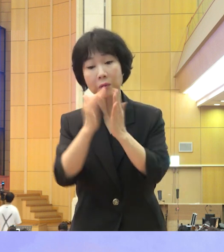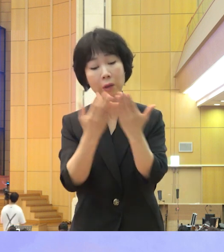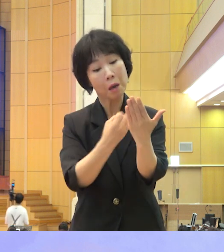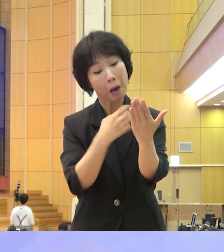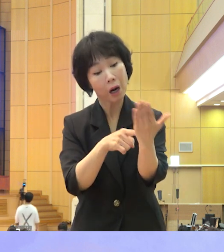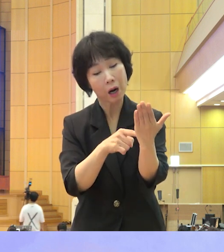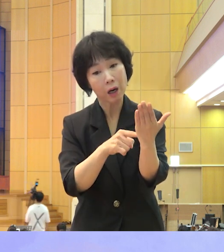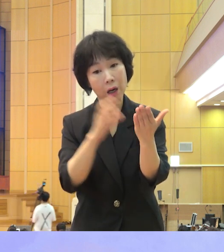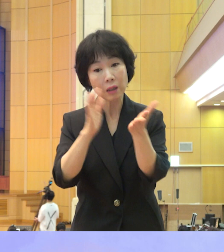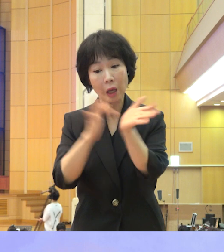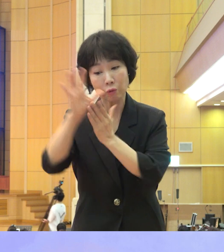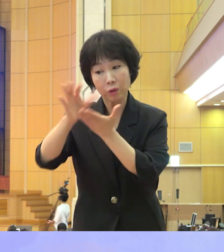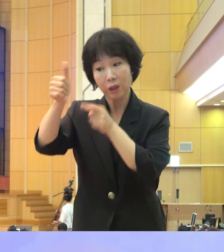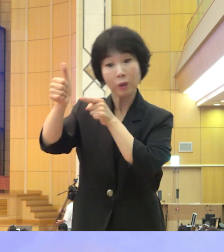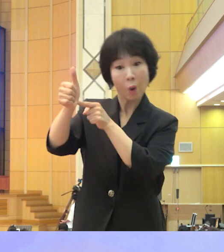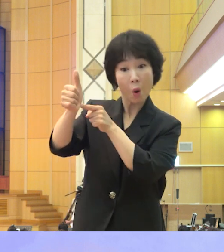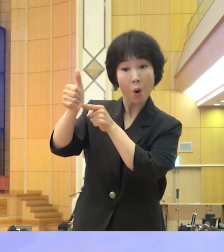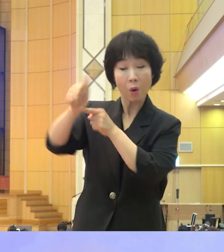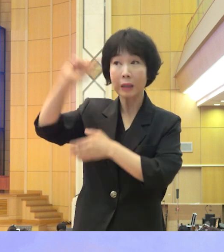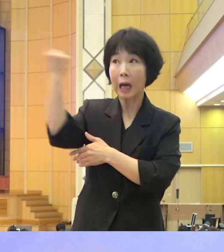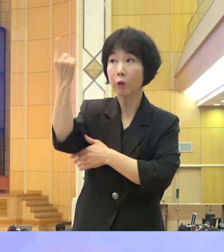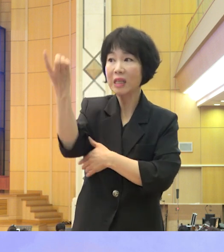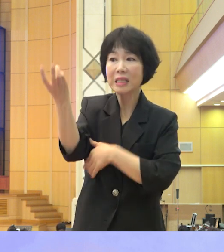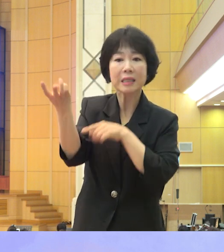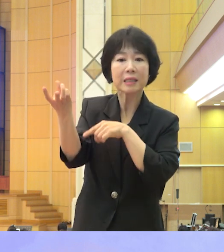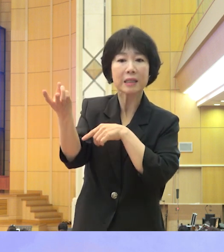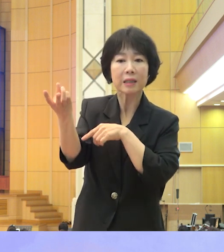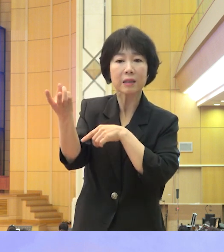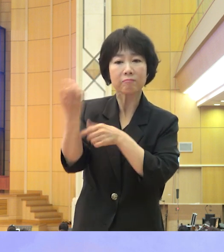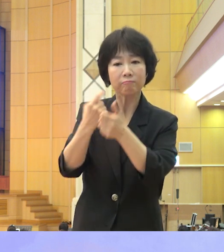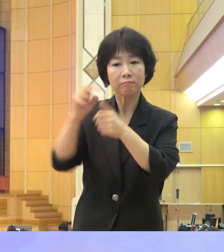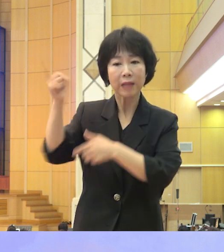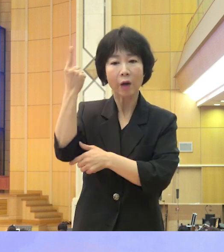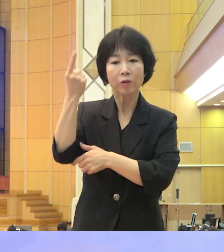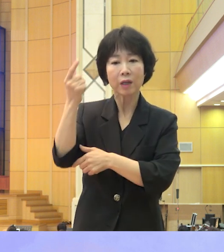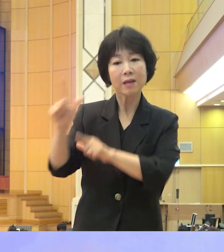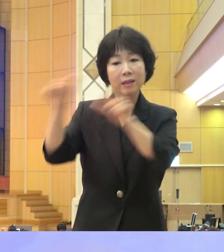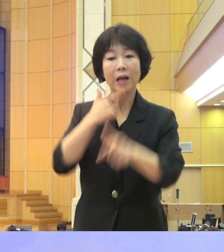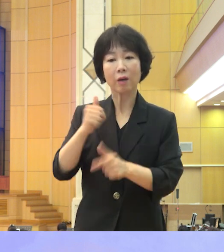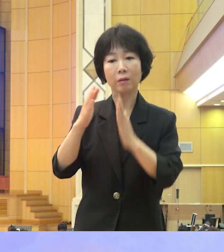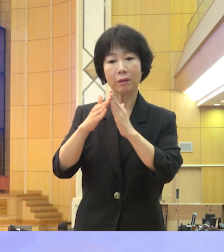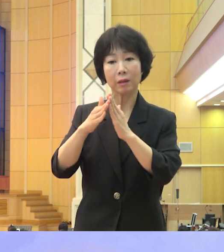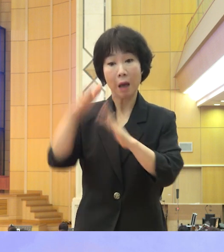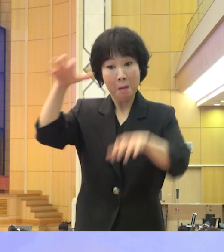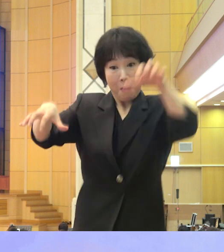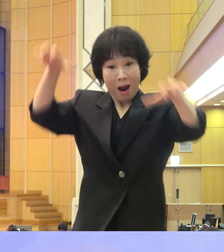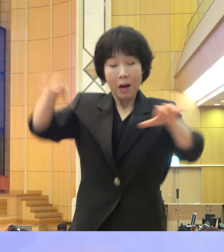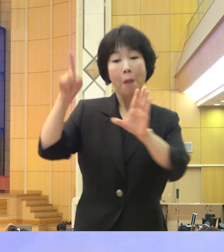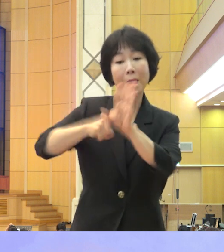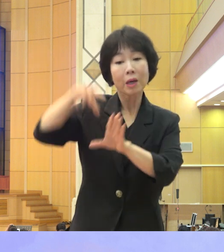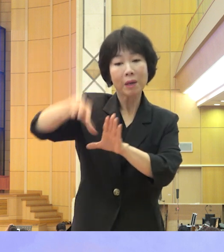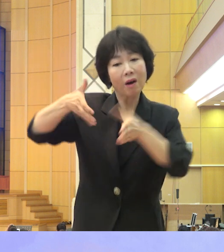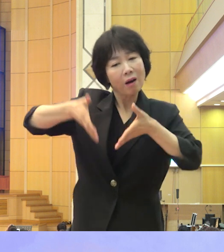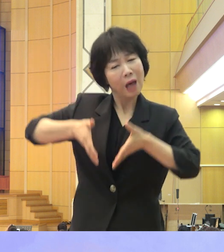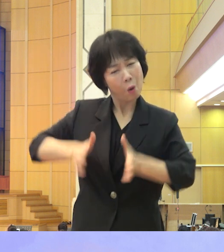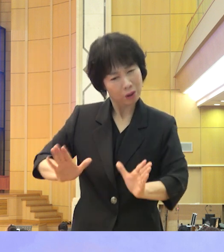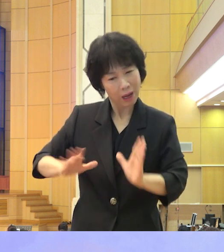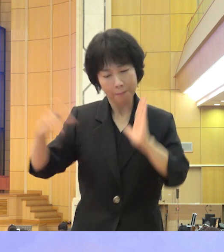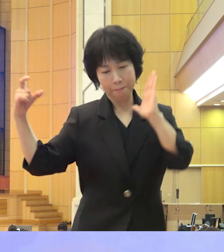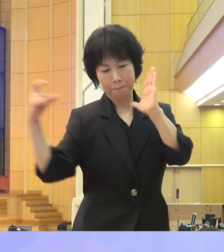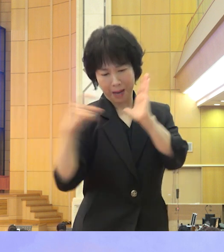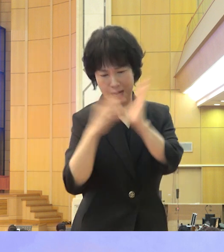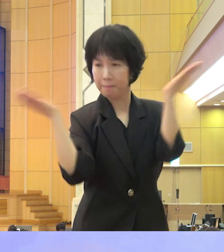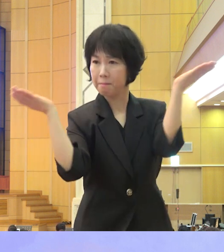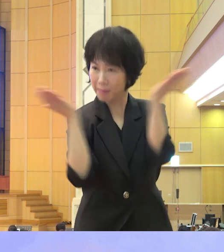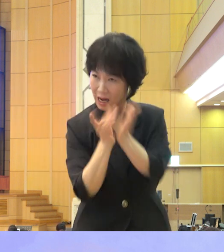이르기를 그리스도는 다윗의 씨로 또 다윗 살던 마을 베들레헴에서 나오리라